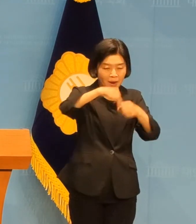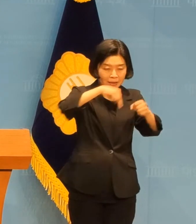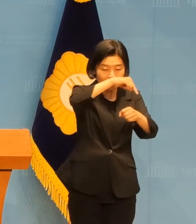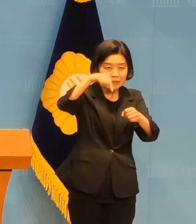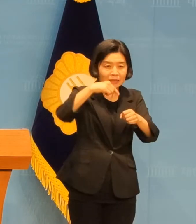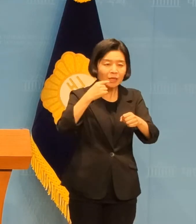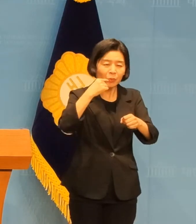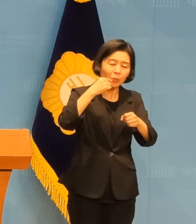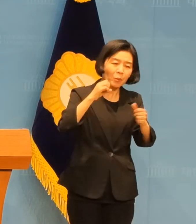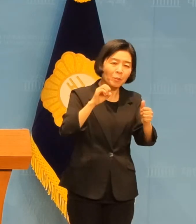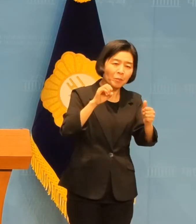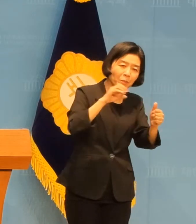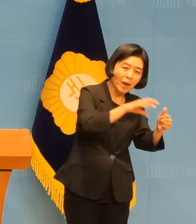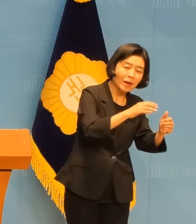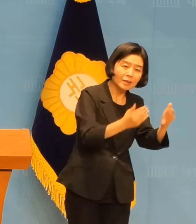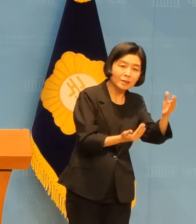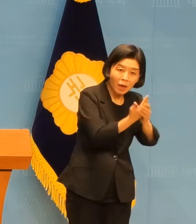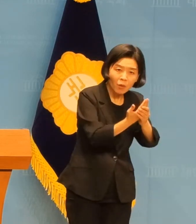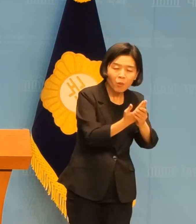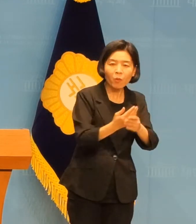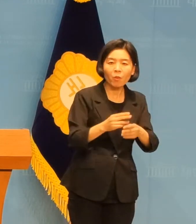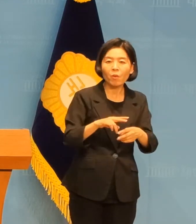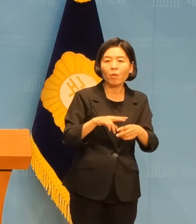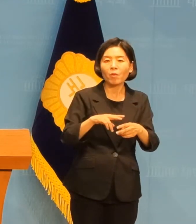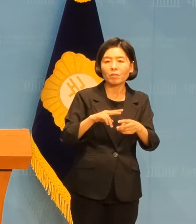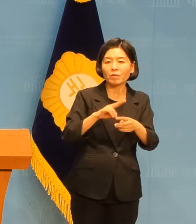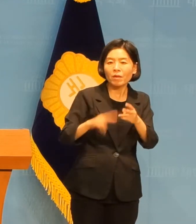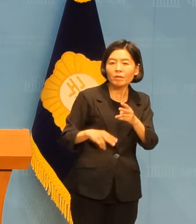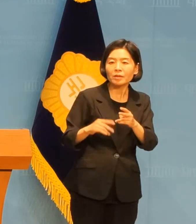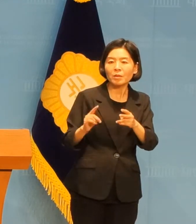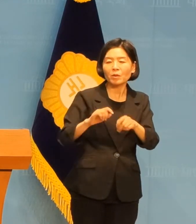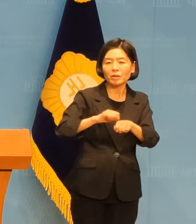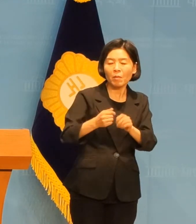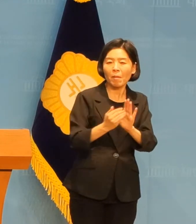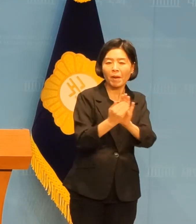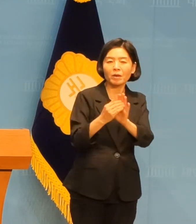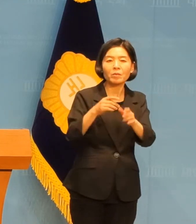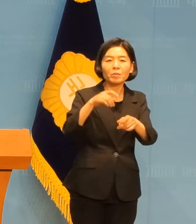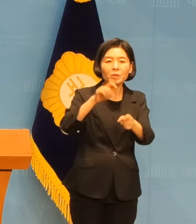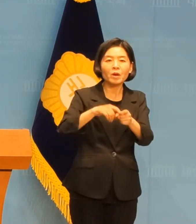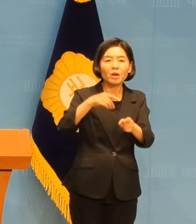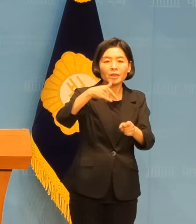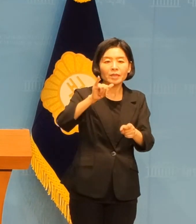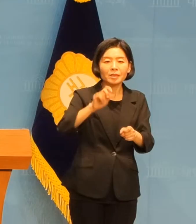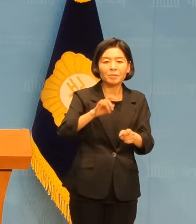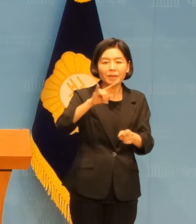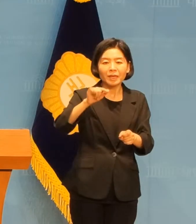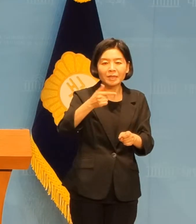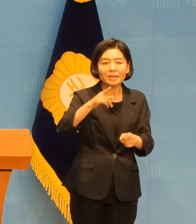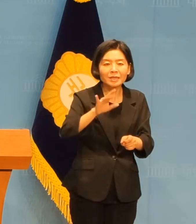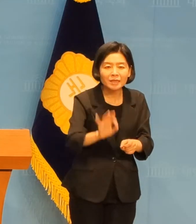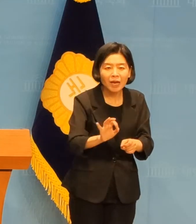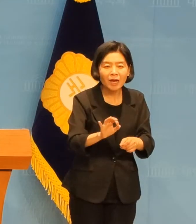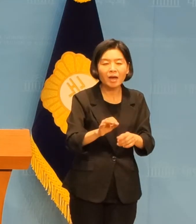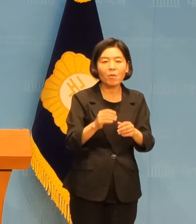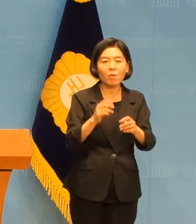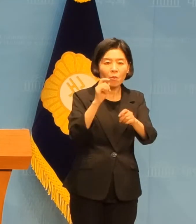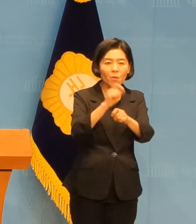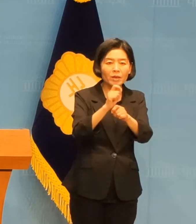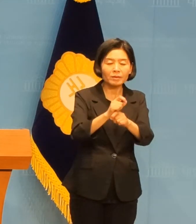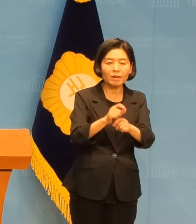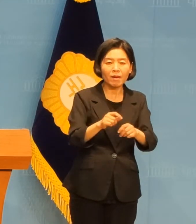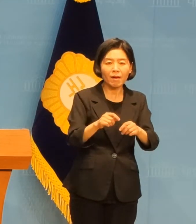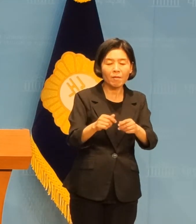관련해 형사 책임을 피하려 로펌 김앤장을 앞세우고 원자력안전위원회의 수사 의뢰를 가로막으려